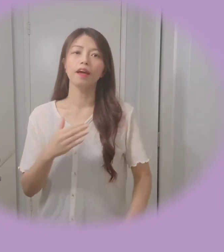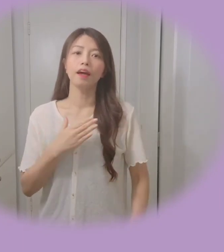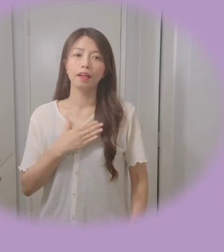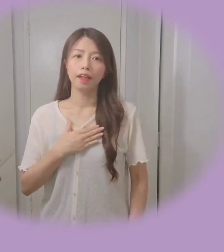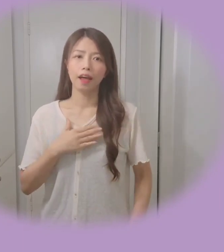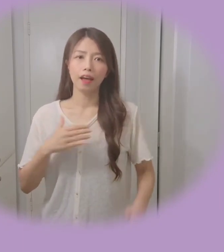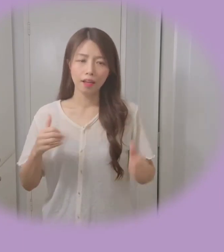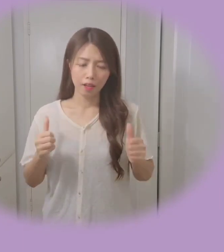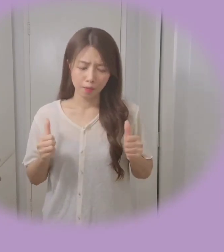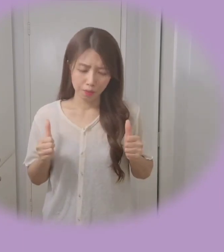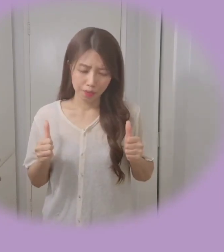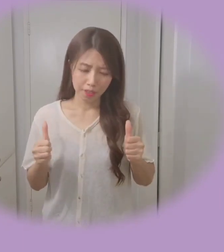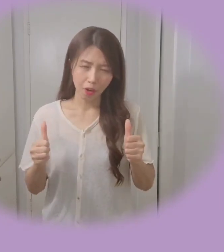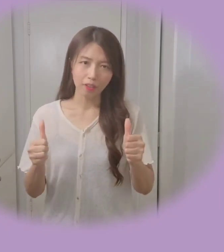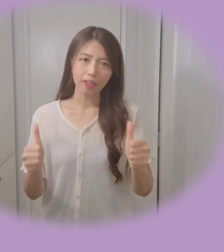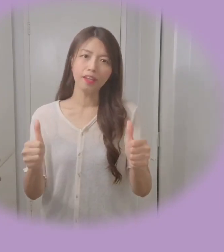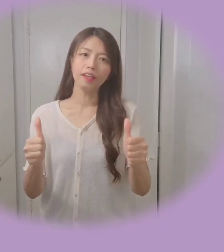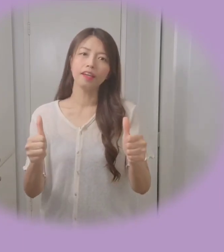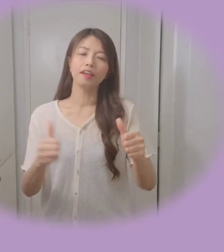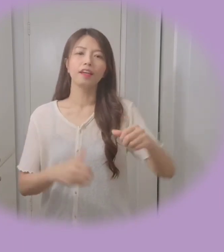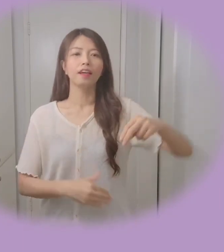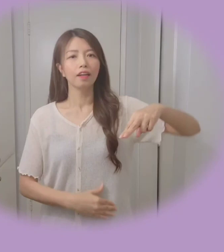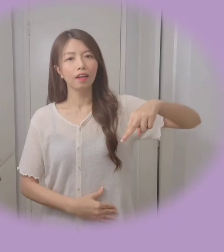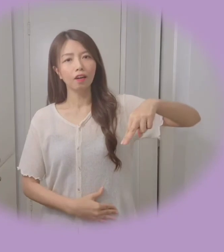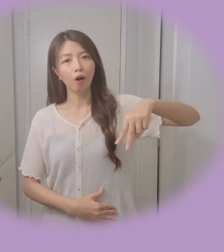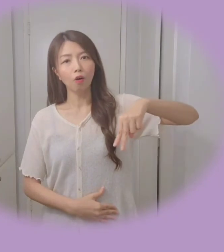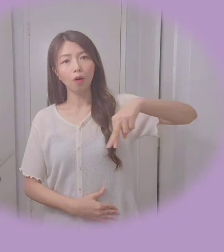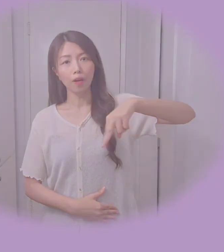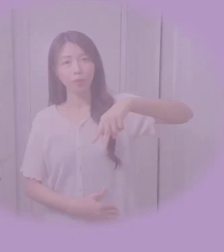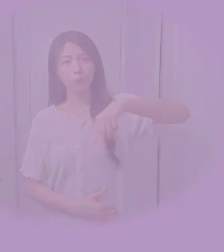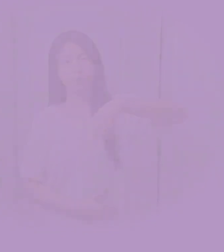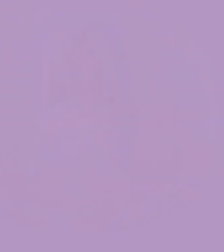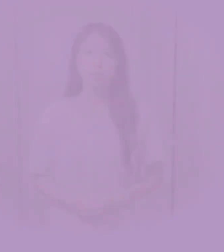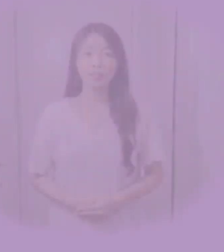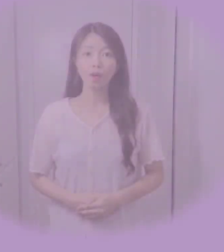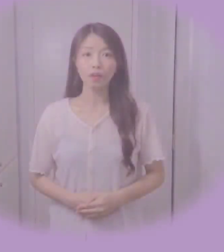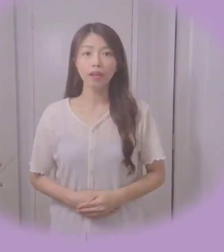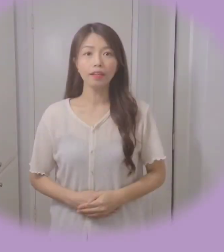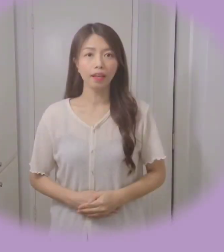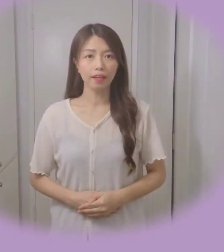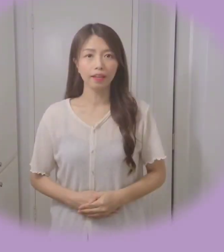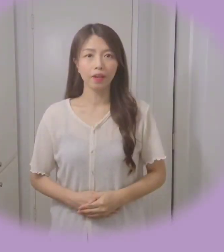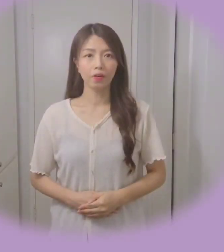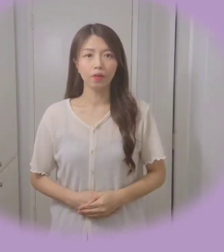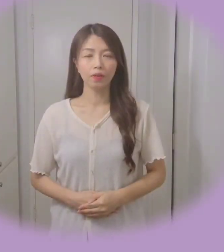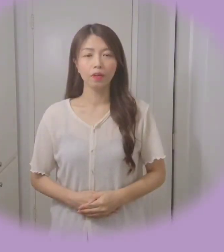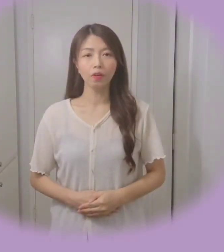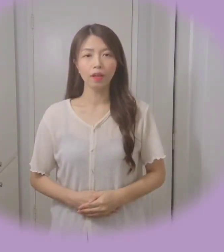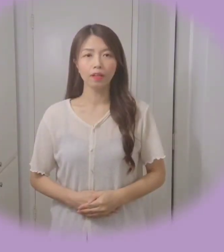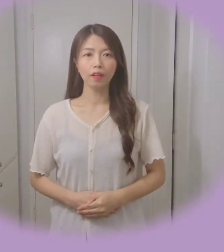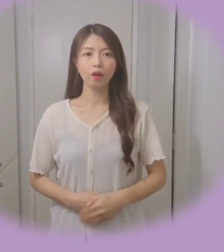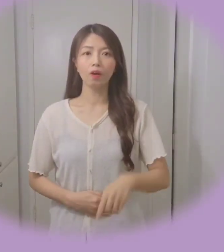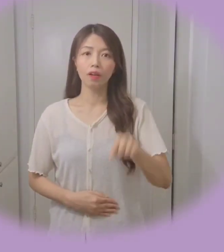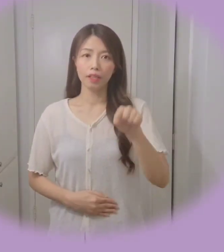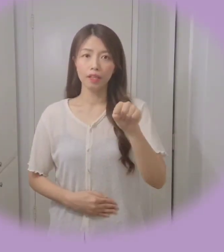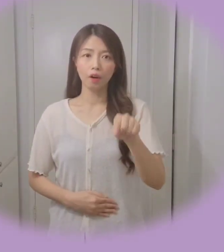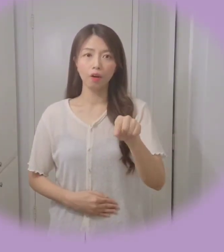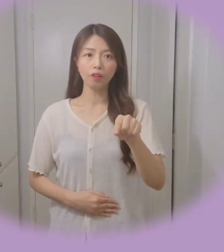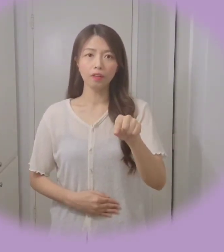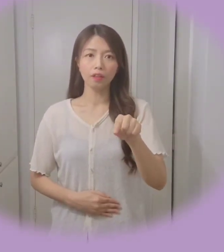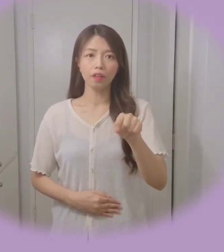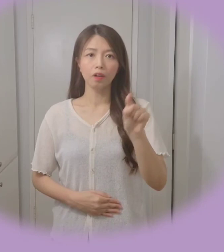뜻입니다. 나 부지런히 걸어가요. 이렇게 기다릴게요.